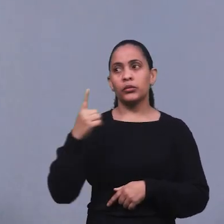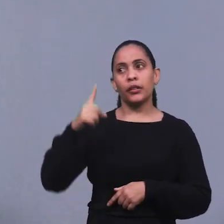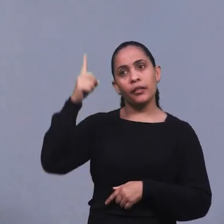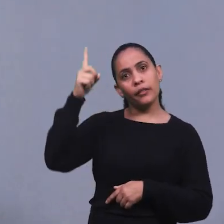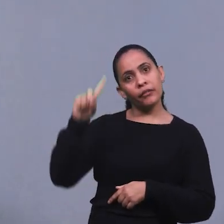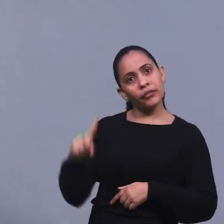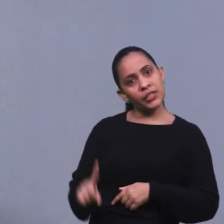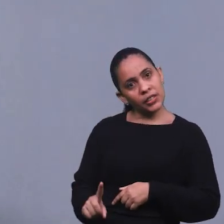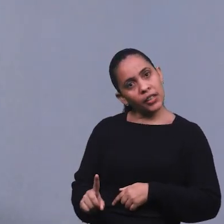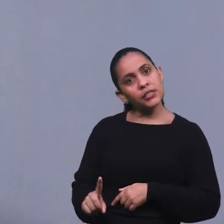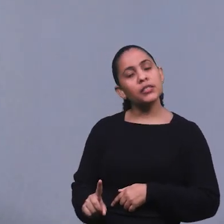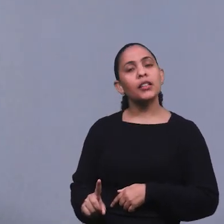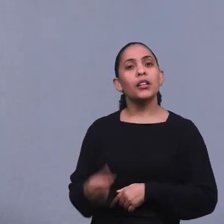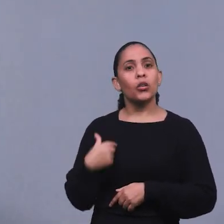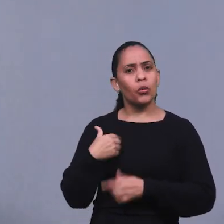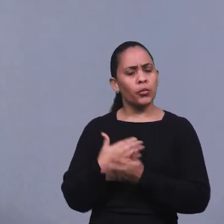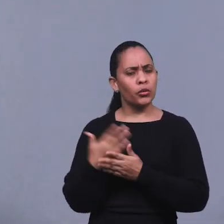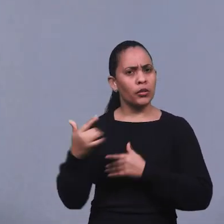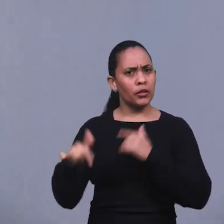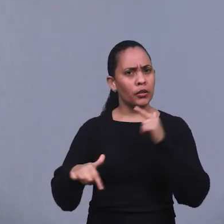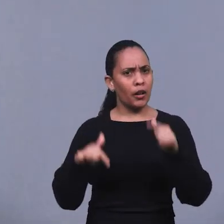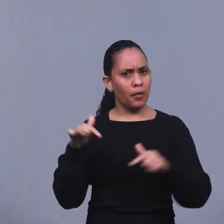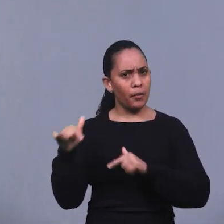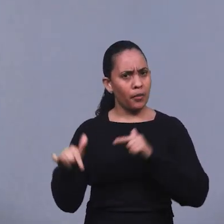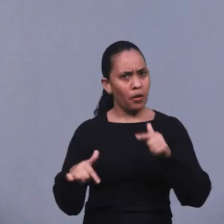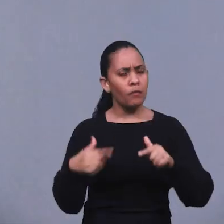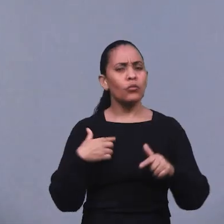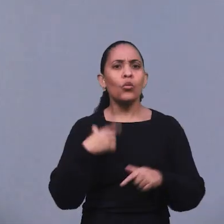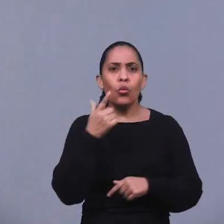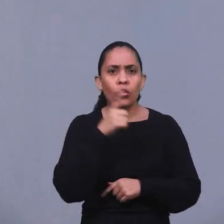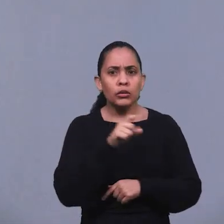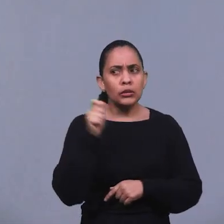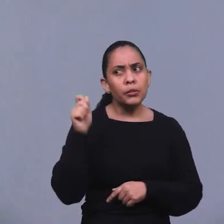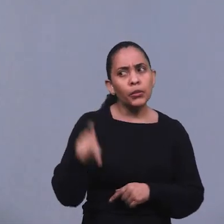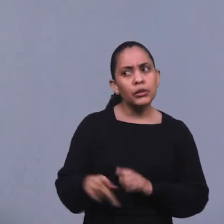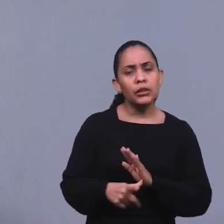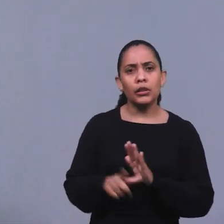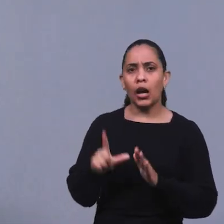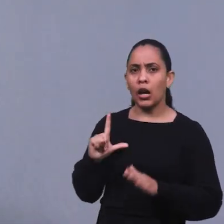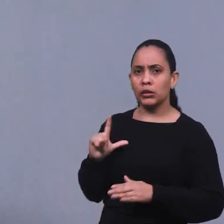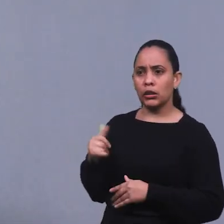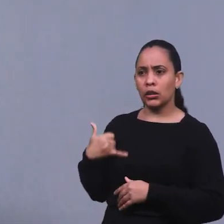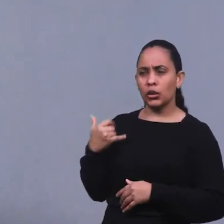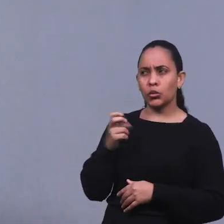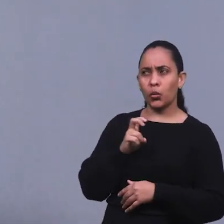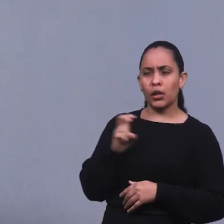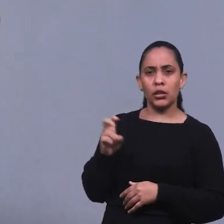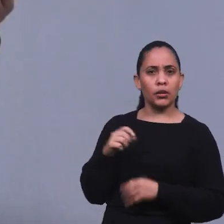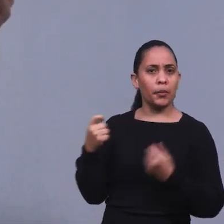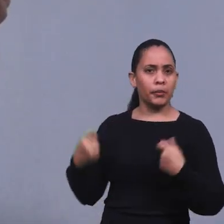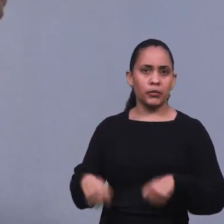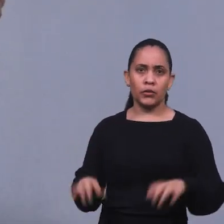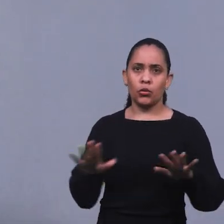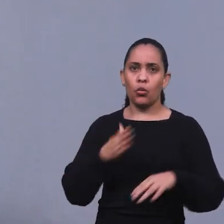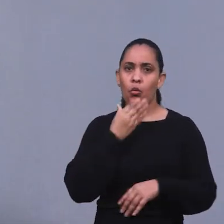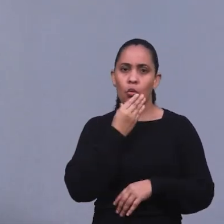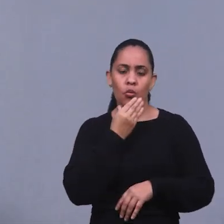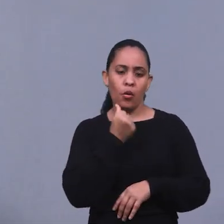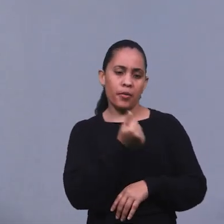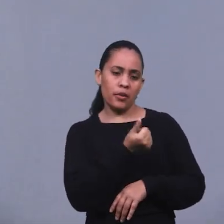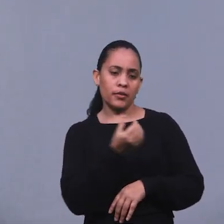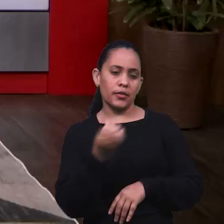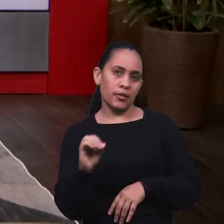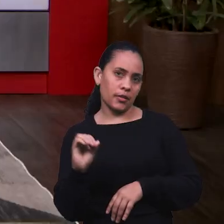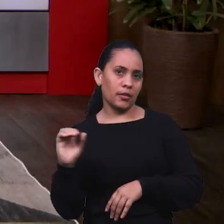deficiência, né? Começou a trabalhar cedo, você vai conseguir se aposentar antes. Você não vai precisar da idade de 55 ou o homem